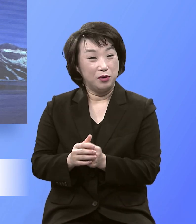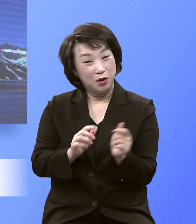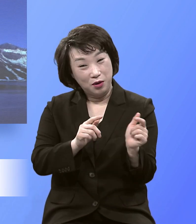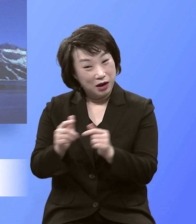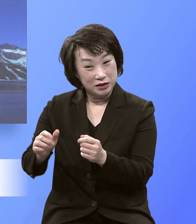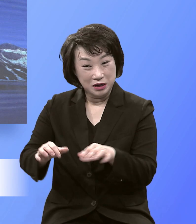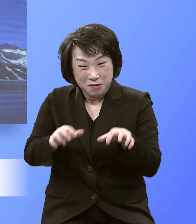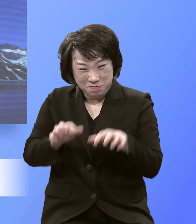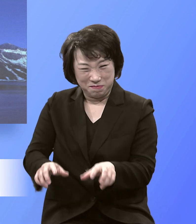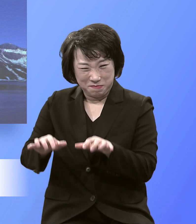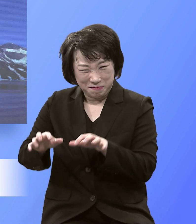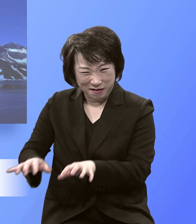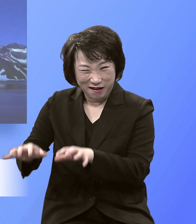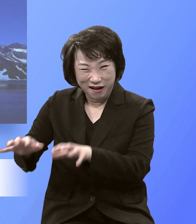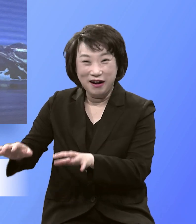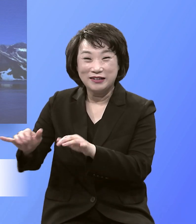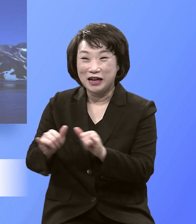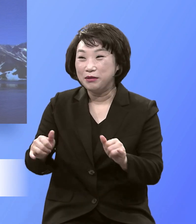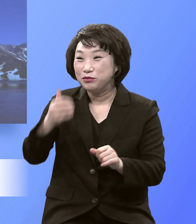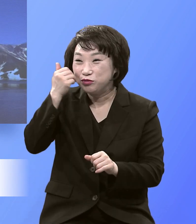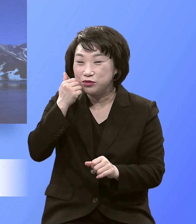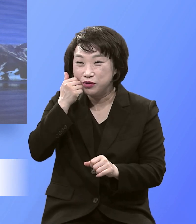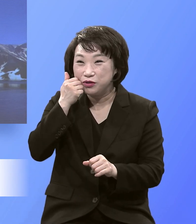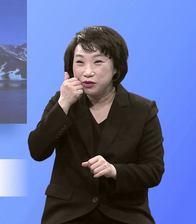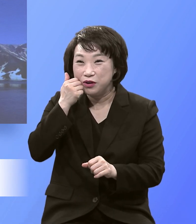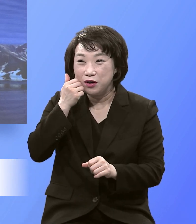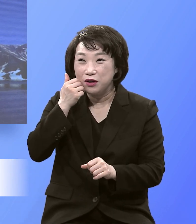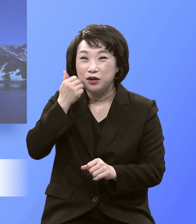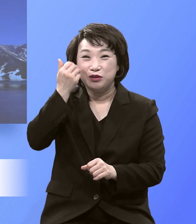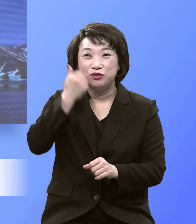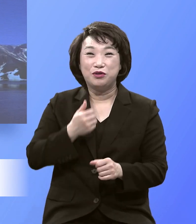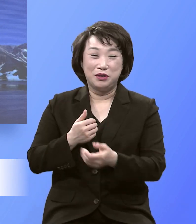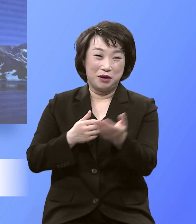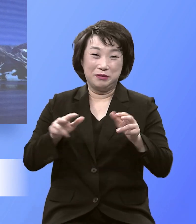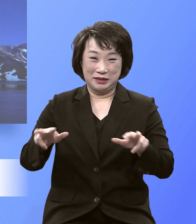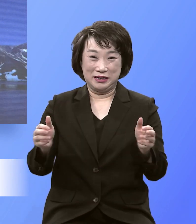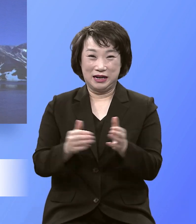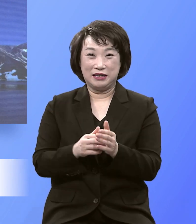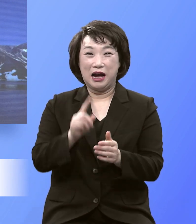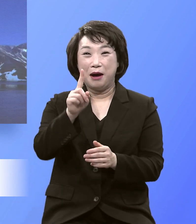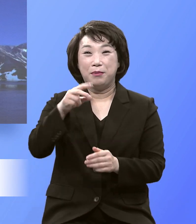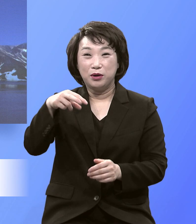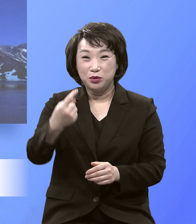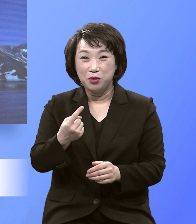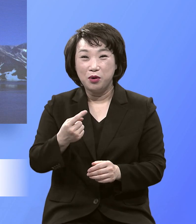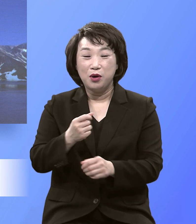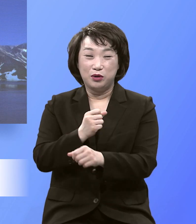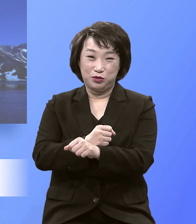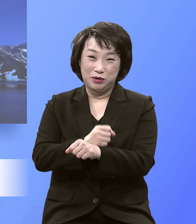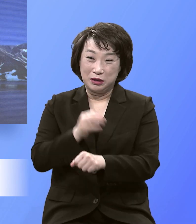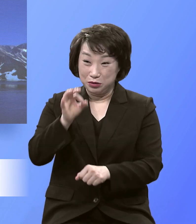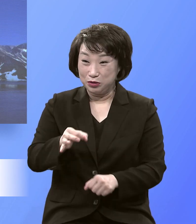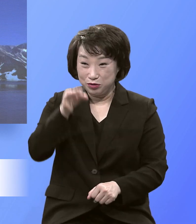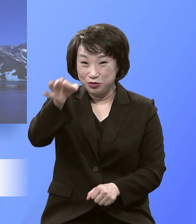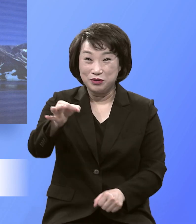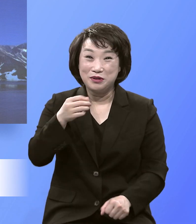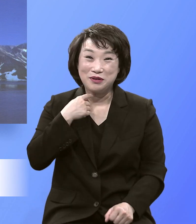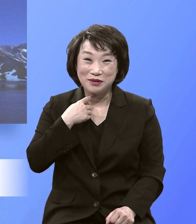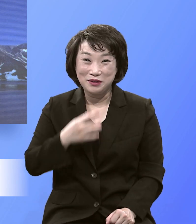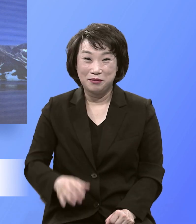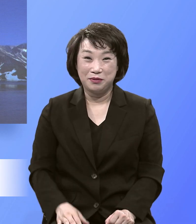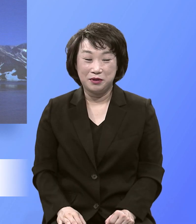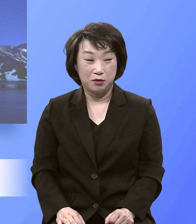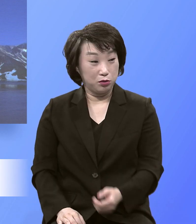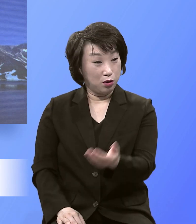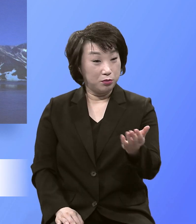이 파이프로 한 반주자들에게 단 한 번도, 보세요 여러분,